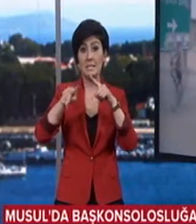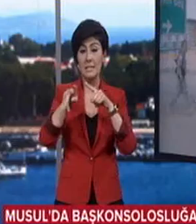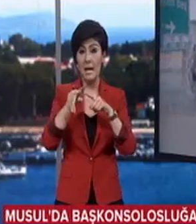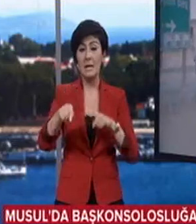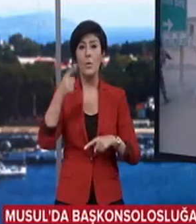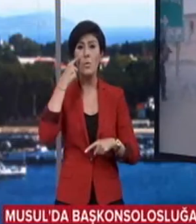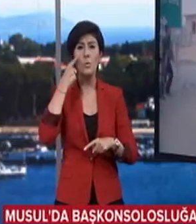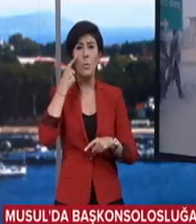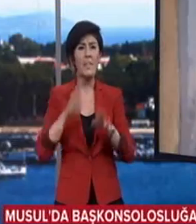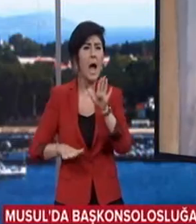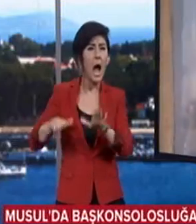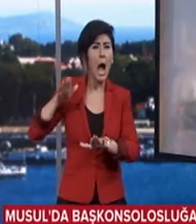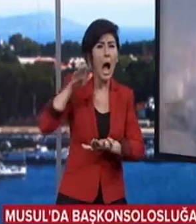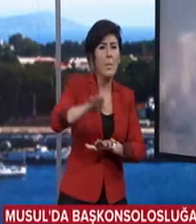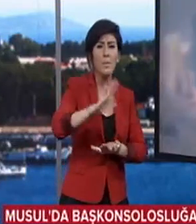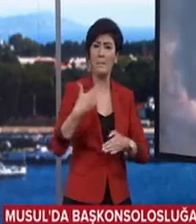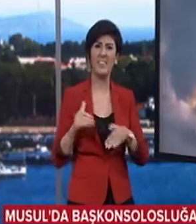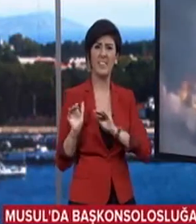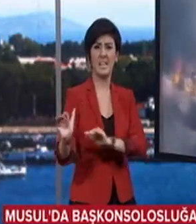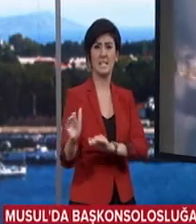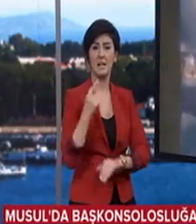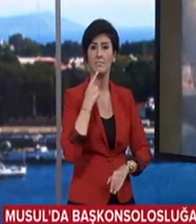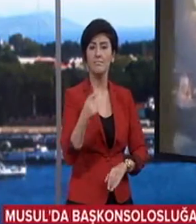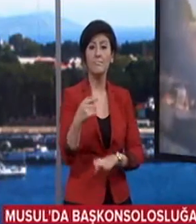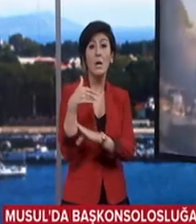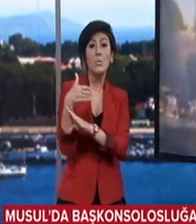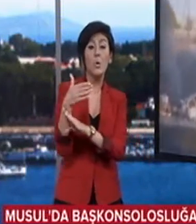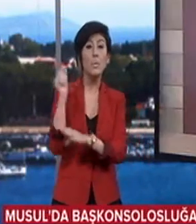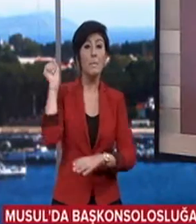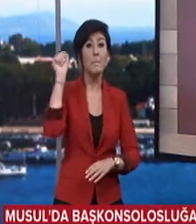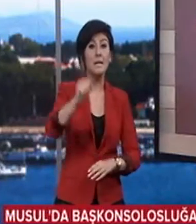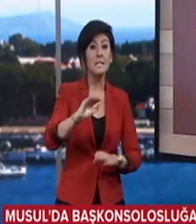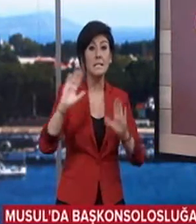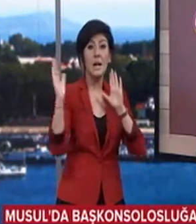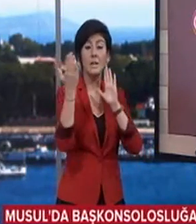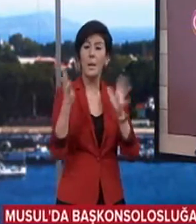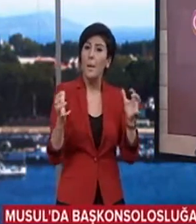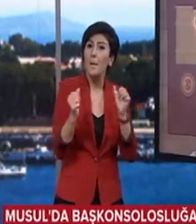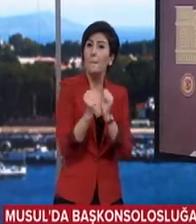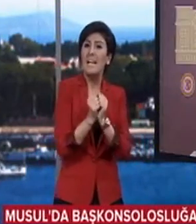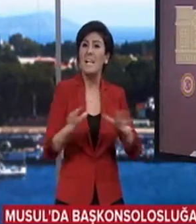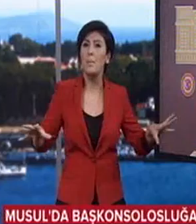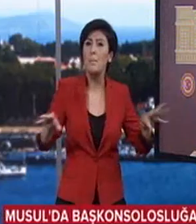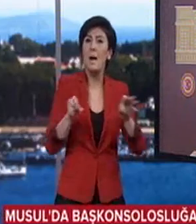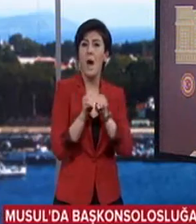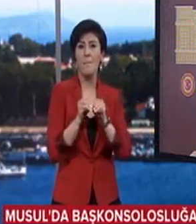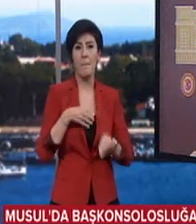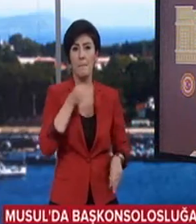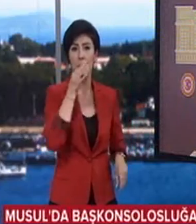atacağı her adımın destekçisi olacaklarını söyledi. Konsolosluk baskını karşısında birlik ve beraberlik